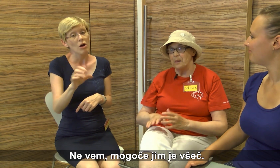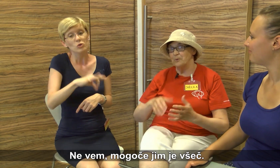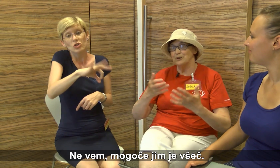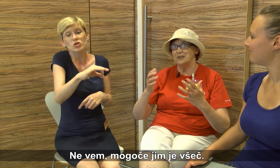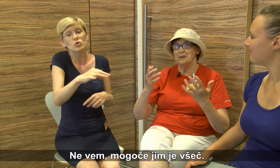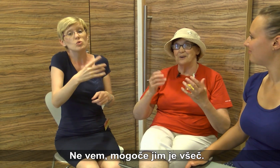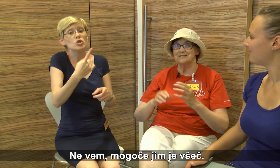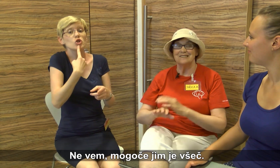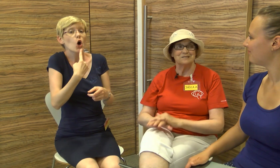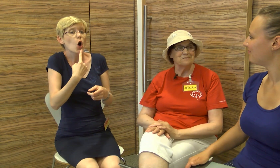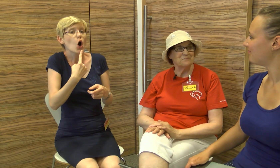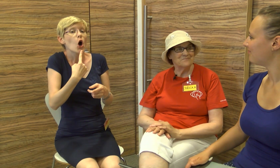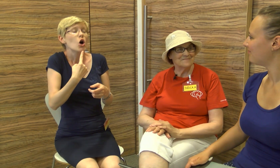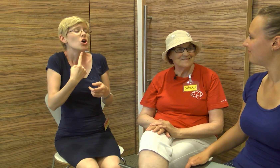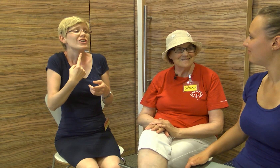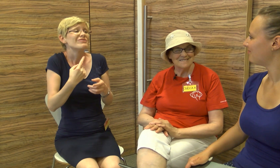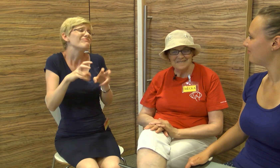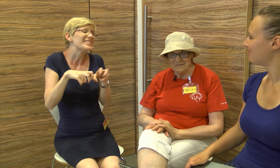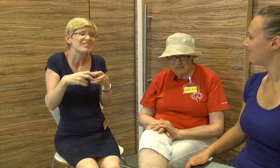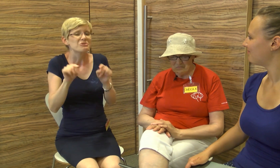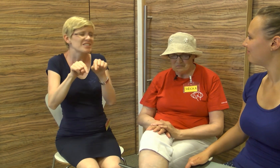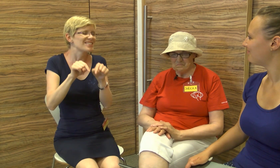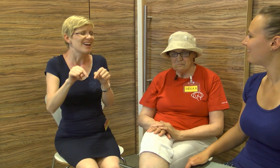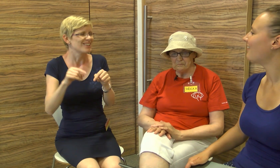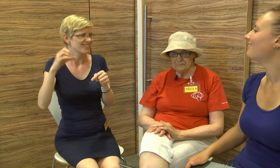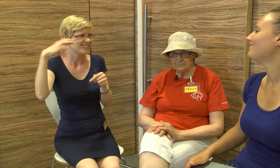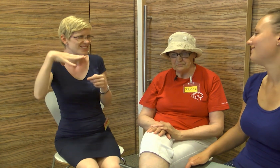вем, могуча јам ја ушеч.